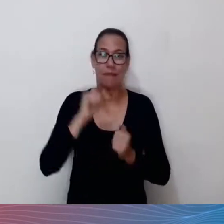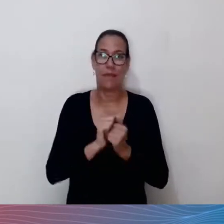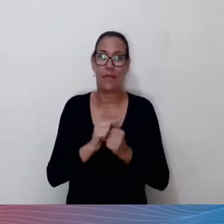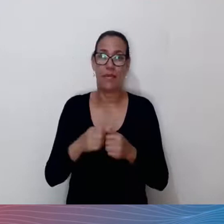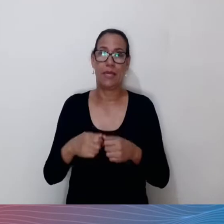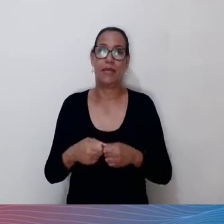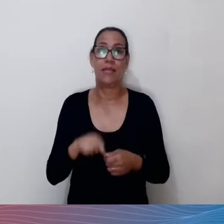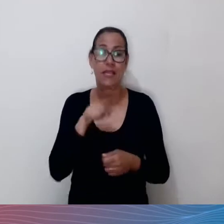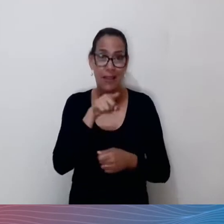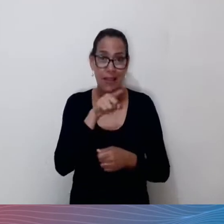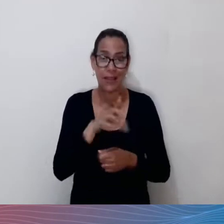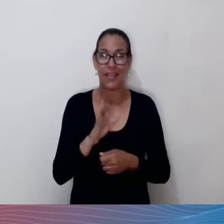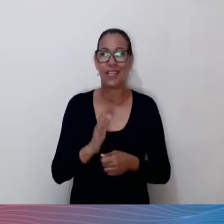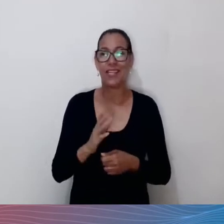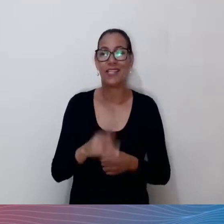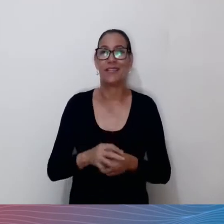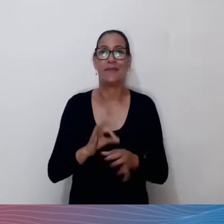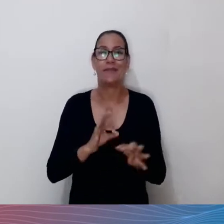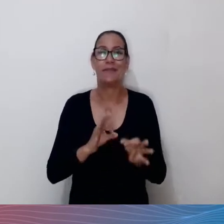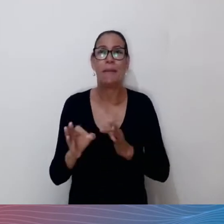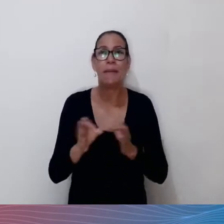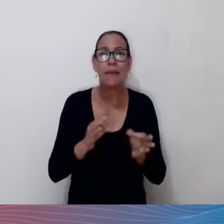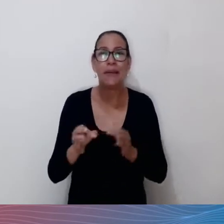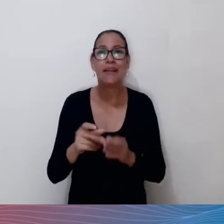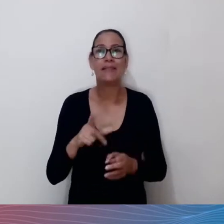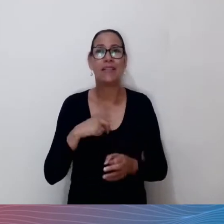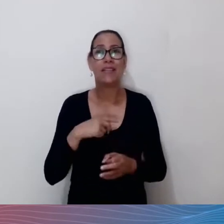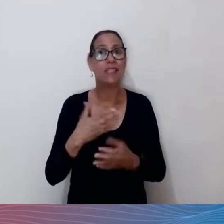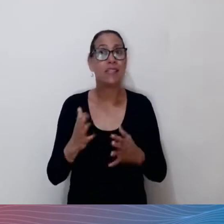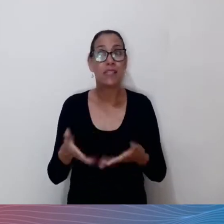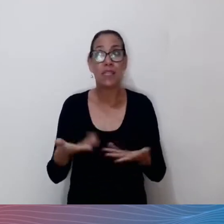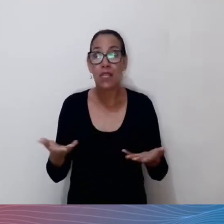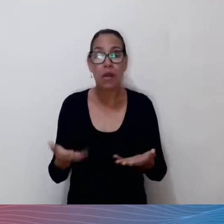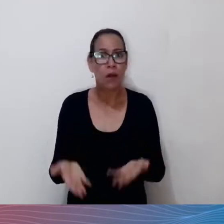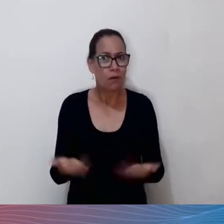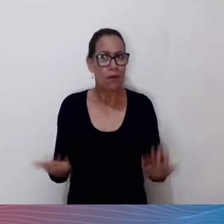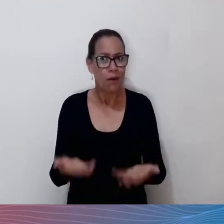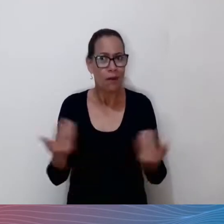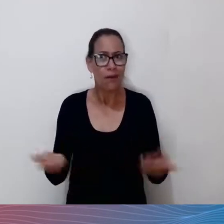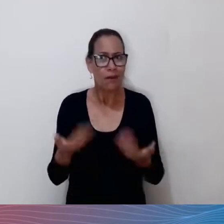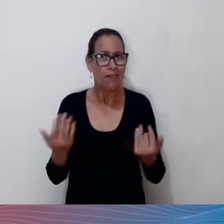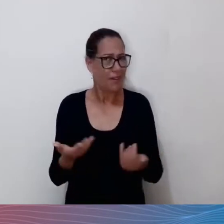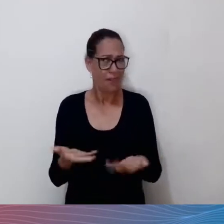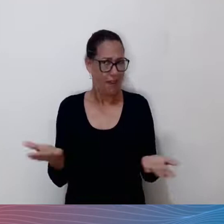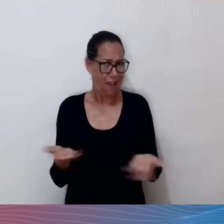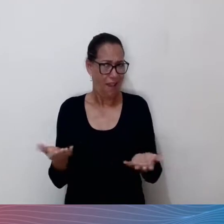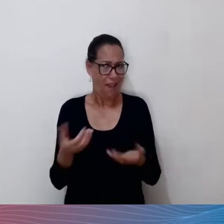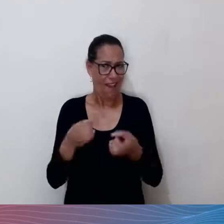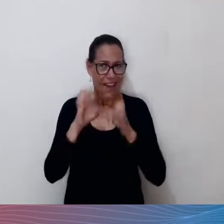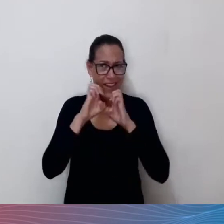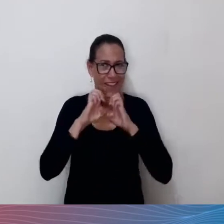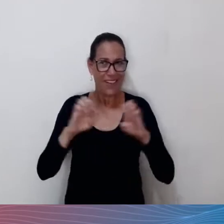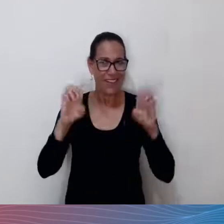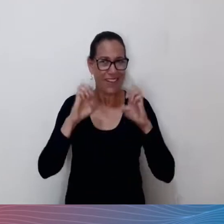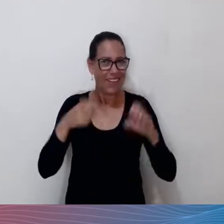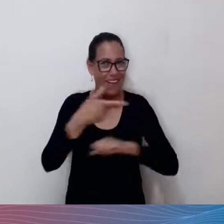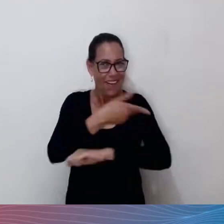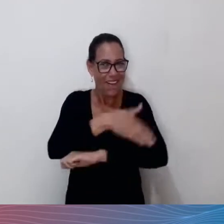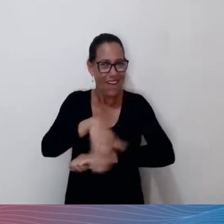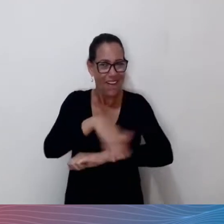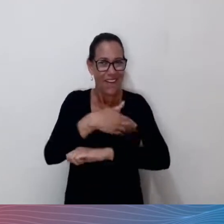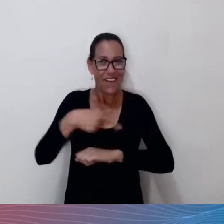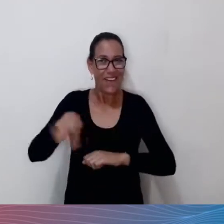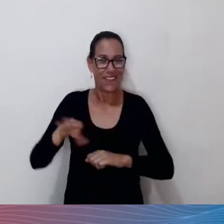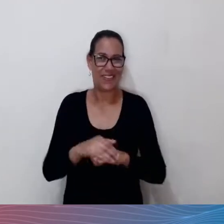ele para pegar o evangelho. Não é isso? Já coloca em algum serviço para ele. Irmãos, vamos aperfeiçoar